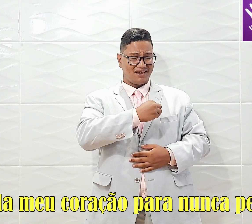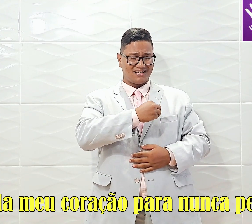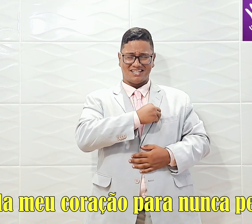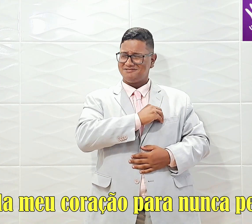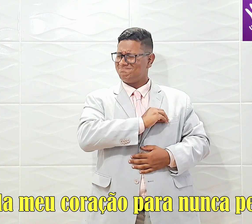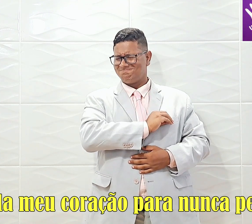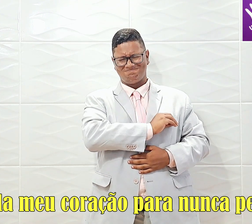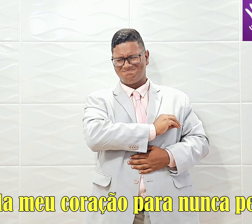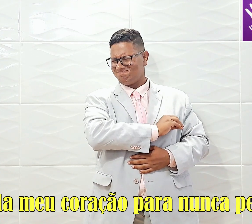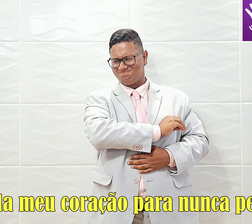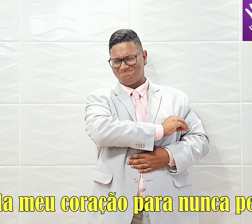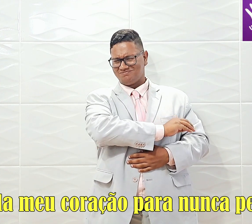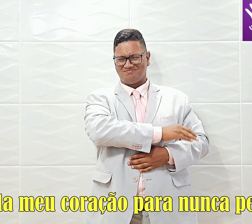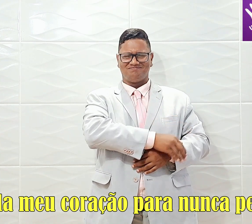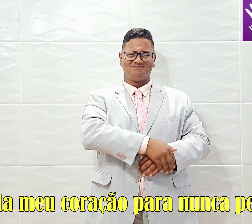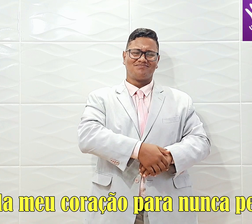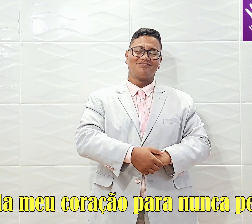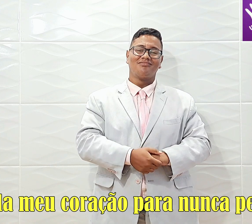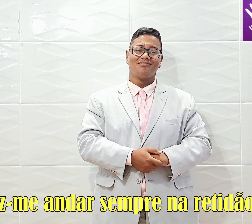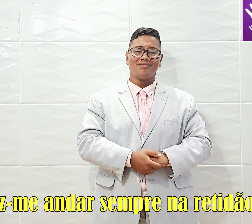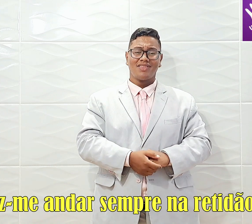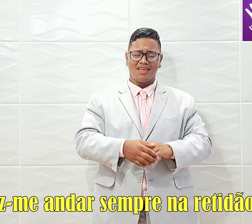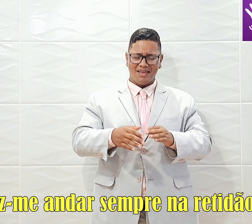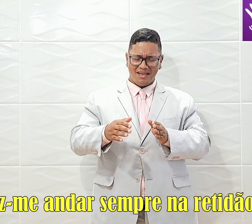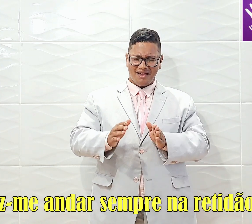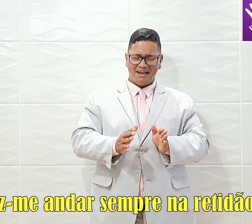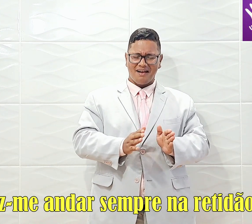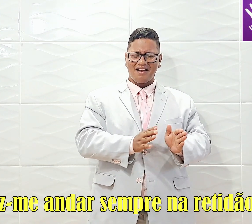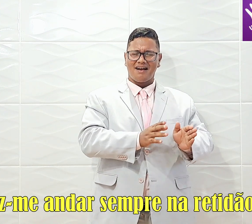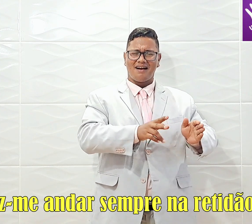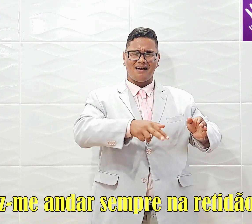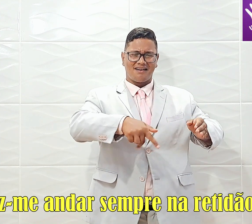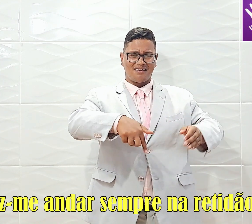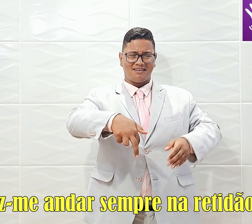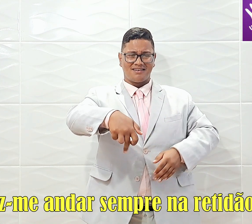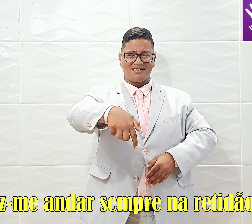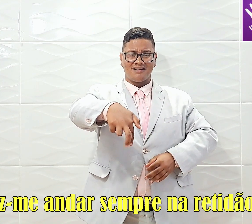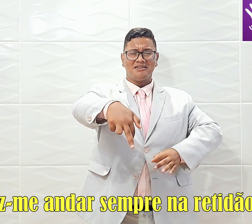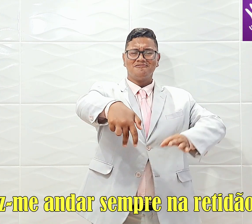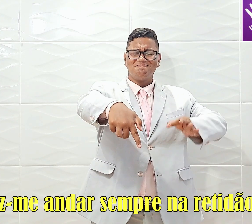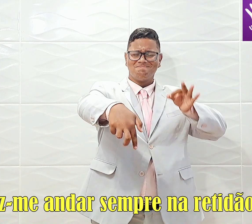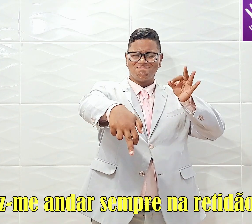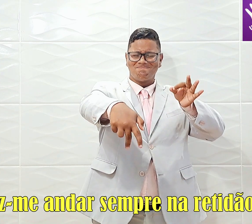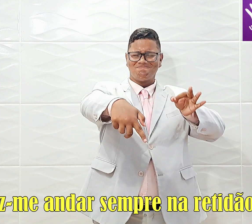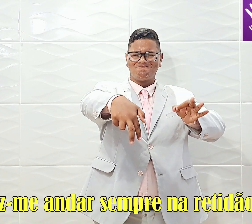pecar, faz-me andar sempre na